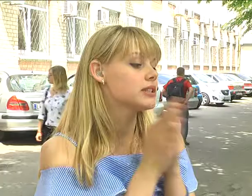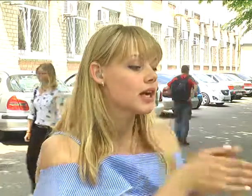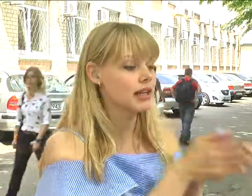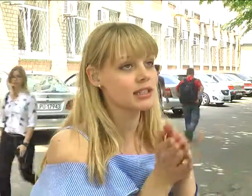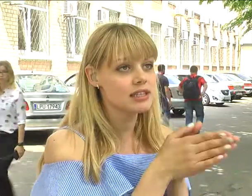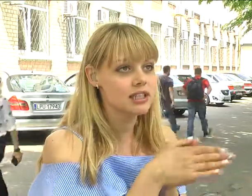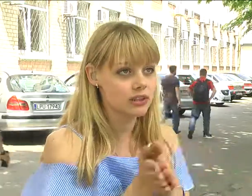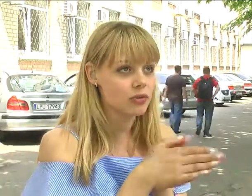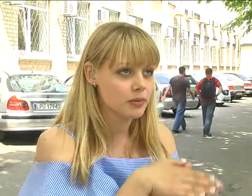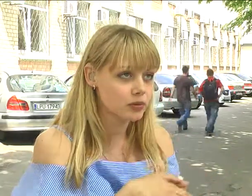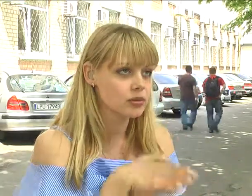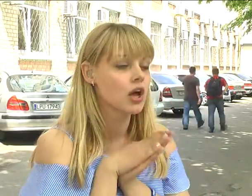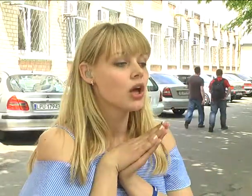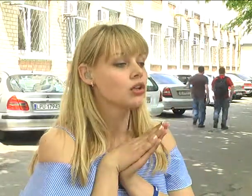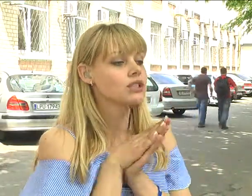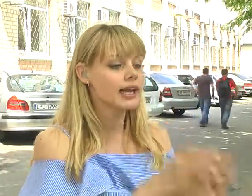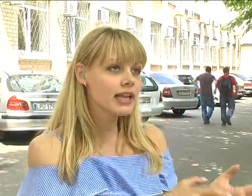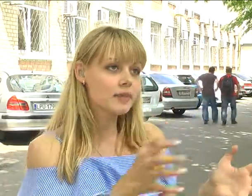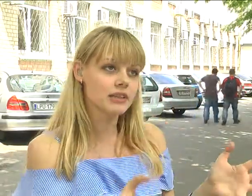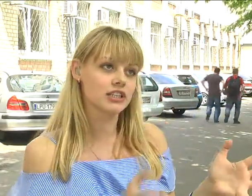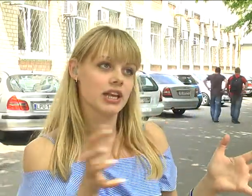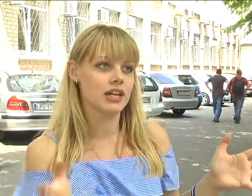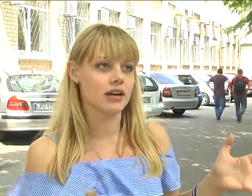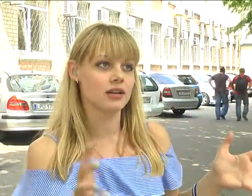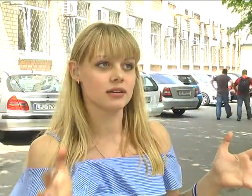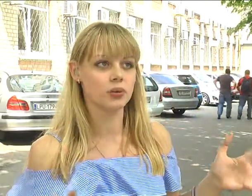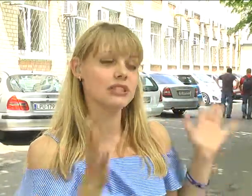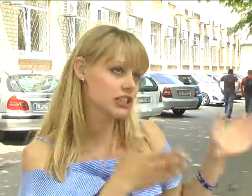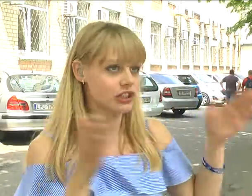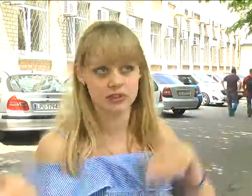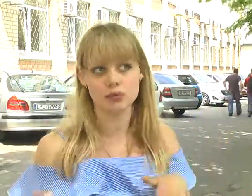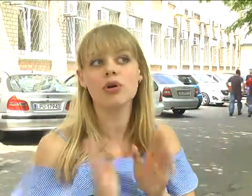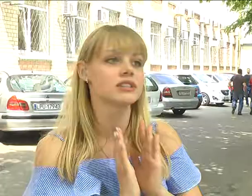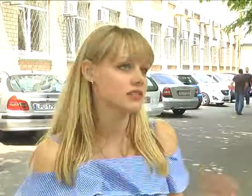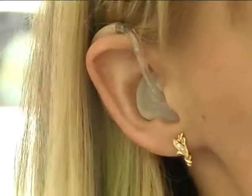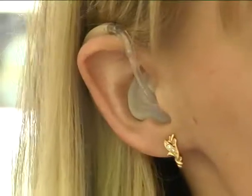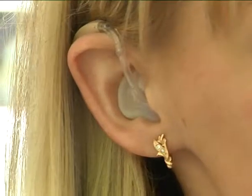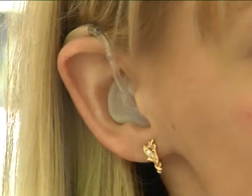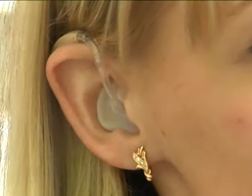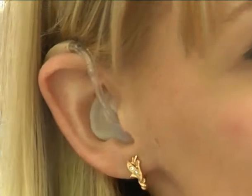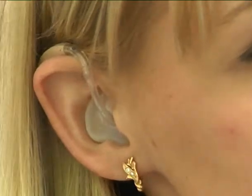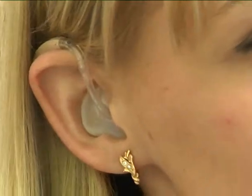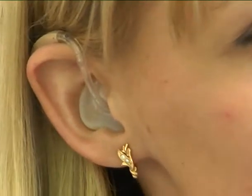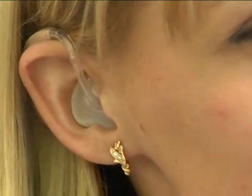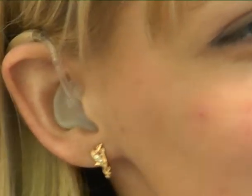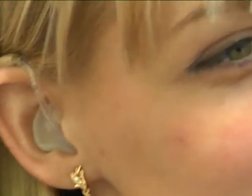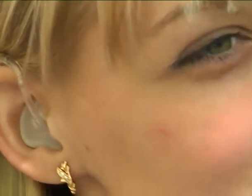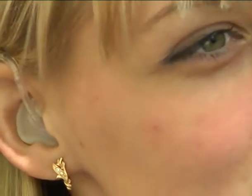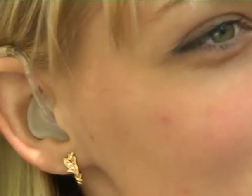да, какие-то слова знакомые будут, но строение предложения у слышащего и глухого совершенно разное. И поэтому